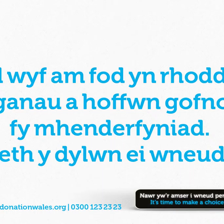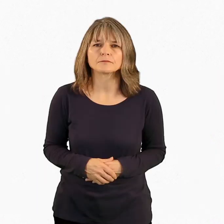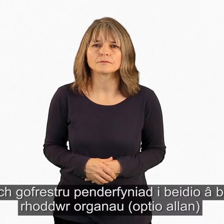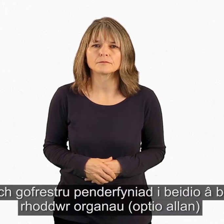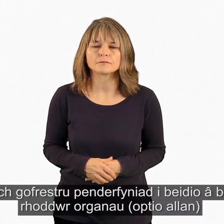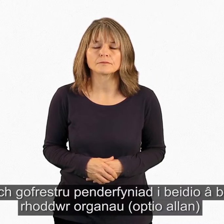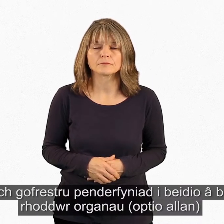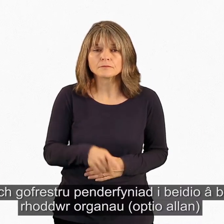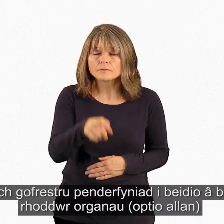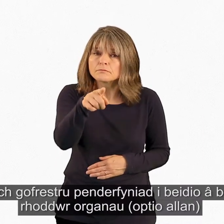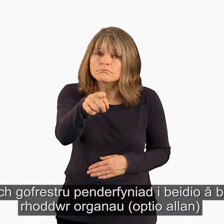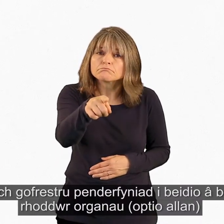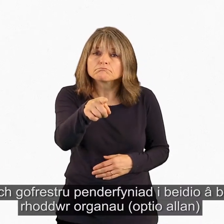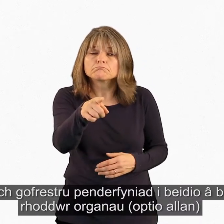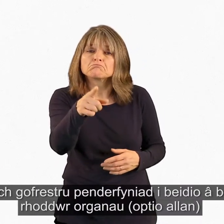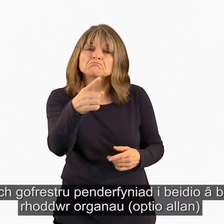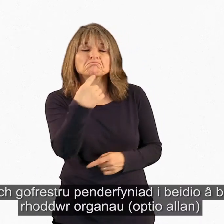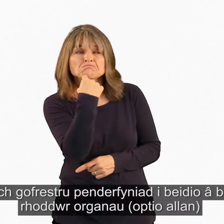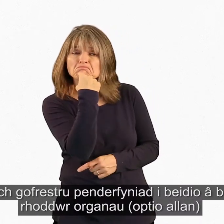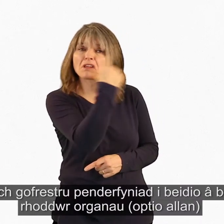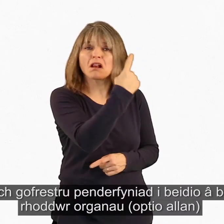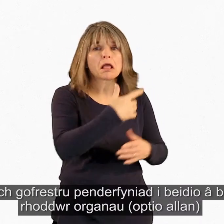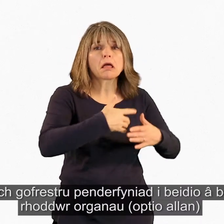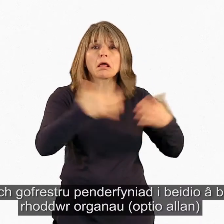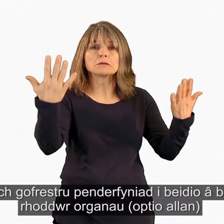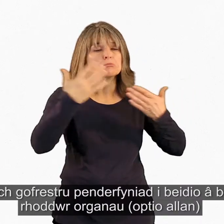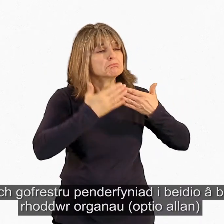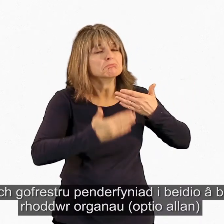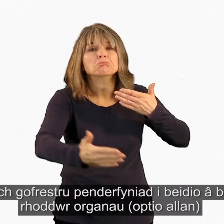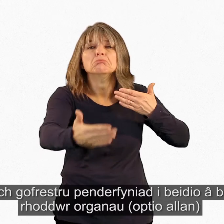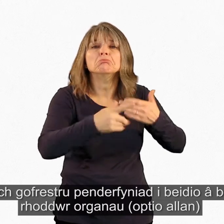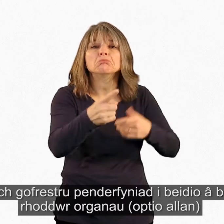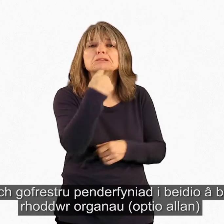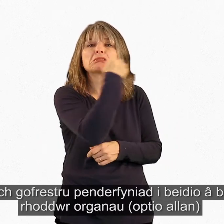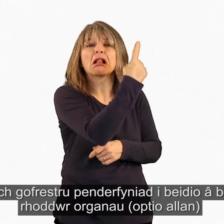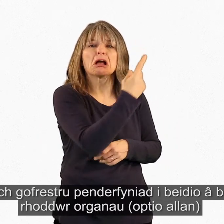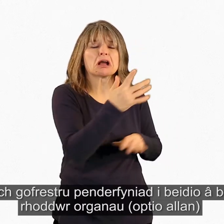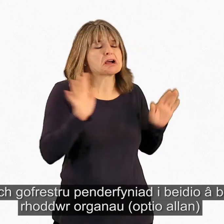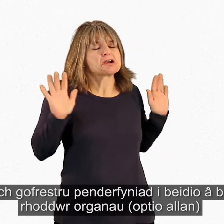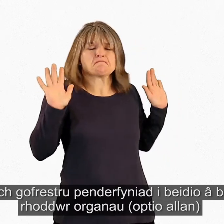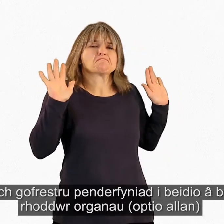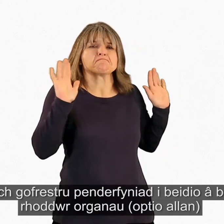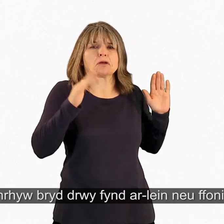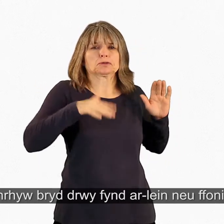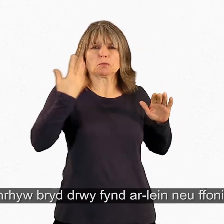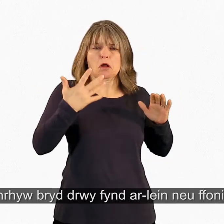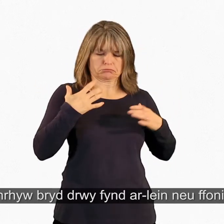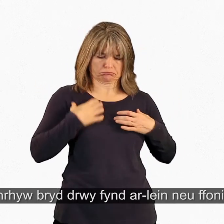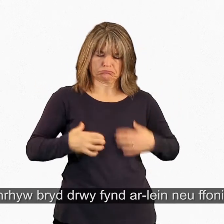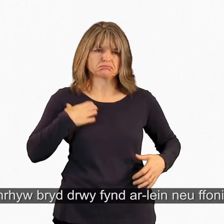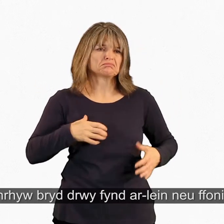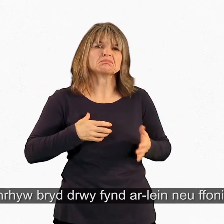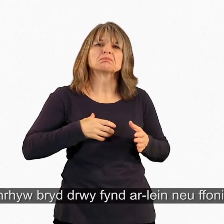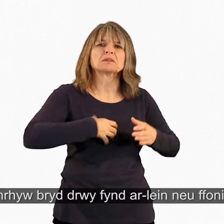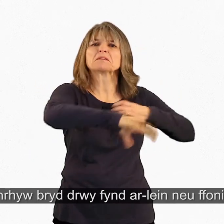Gallwch gofrestru penderfyniad i beidio a bod yn rhofer organau, optio allan, unrhyw bryd drwy fynd ar-lein